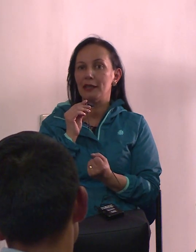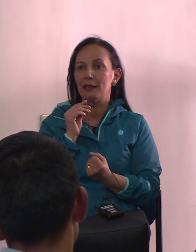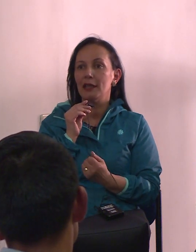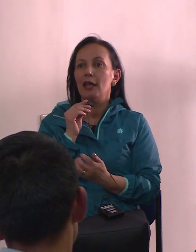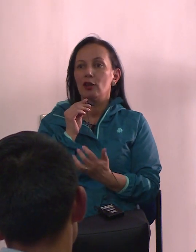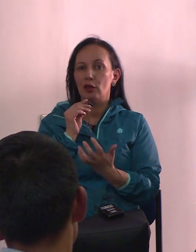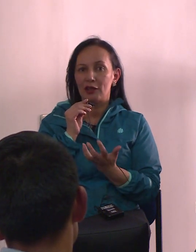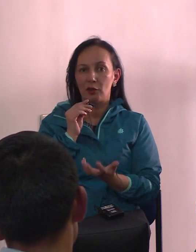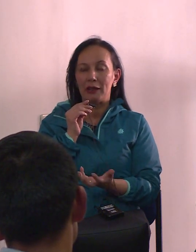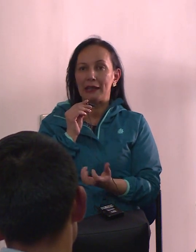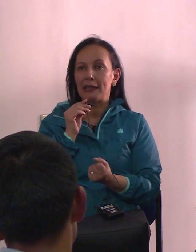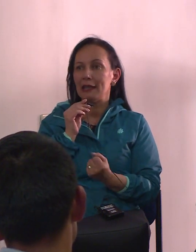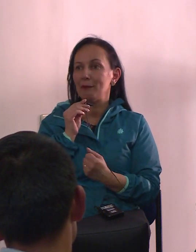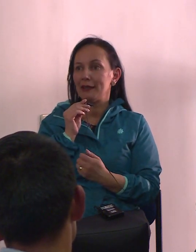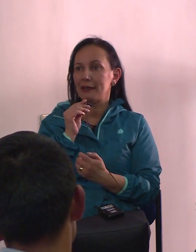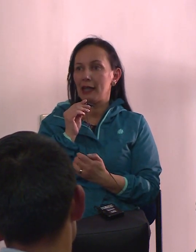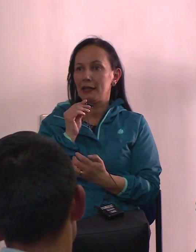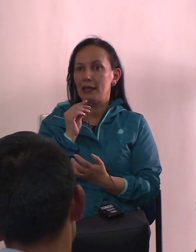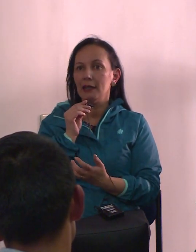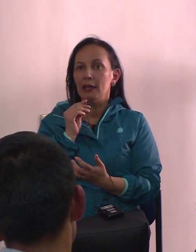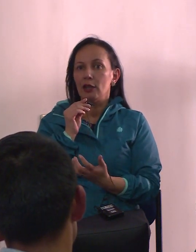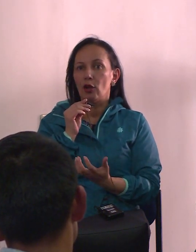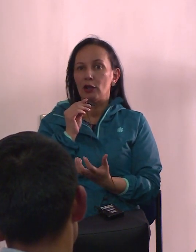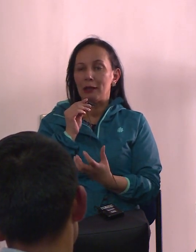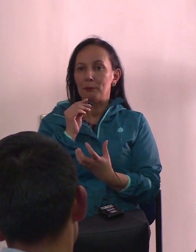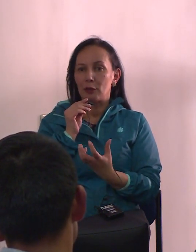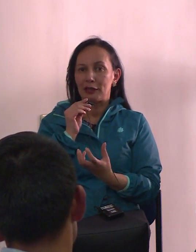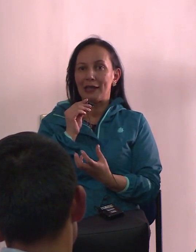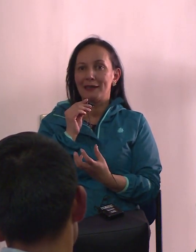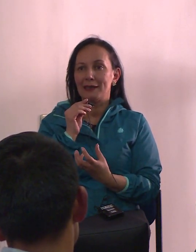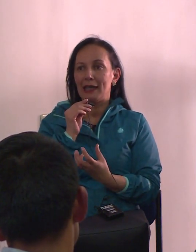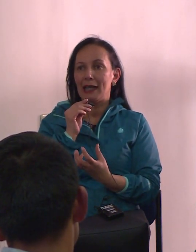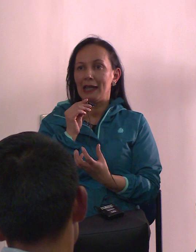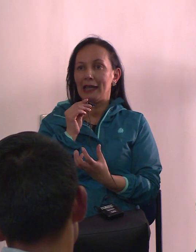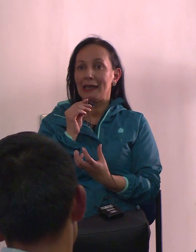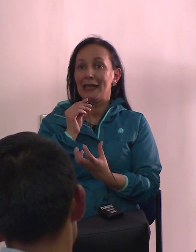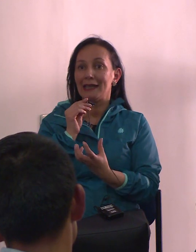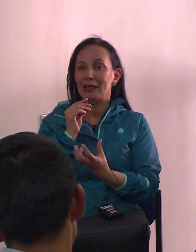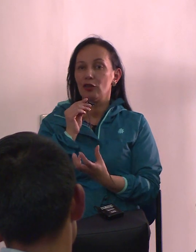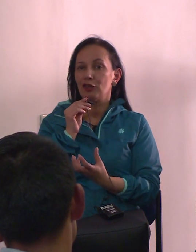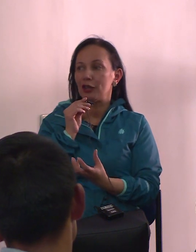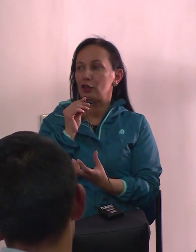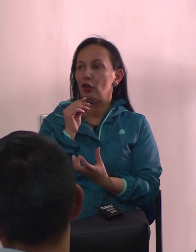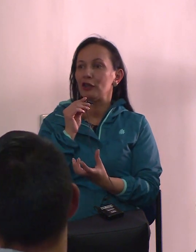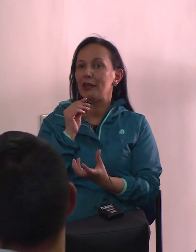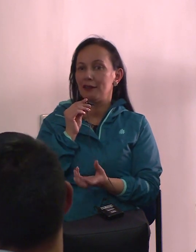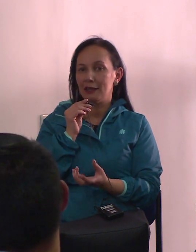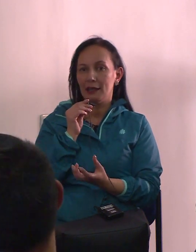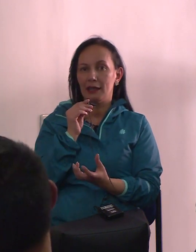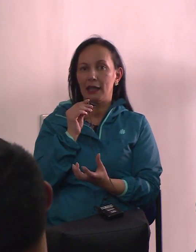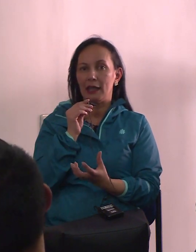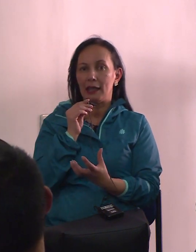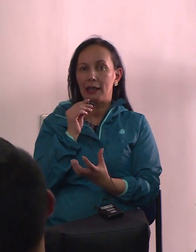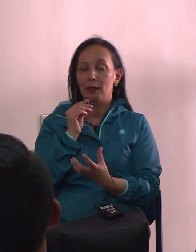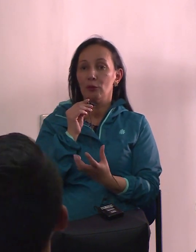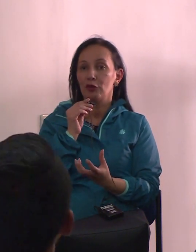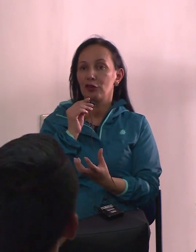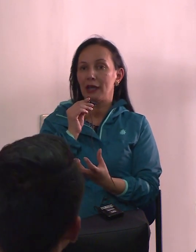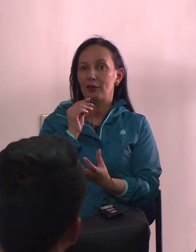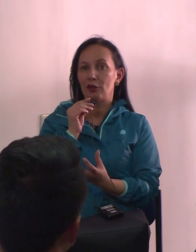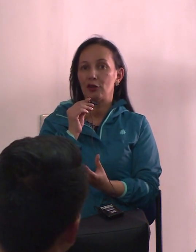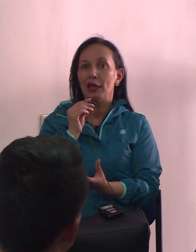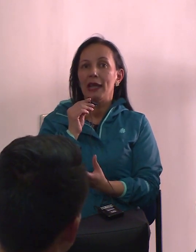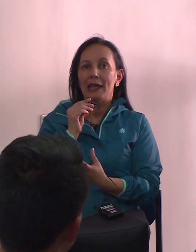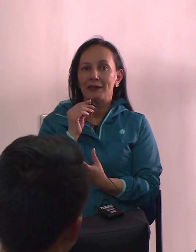buen vivir, con la soberanía alimentaria, con la importancia de ese concepto de vida que en